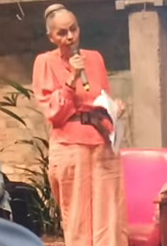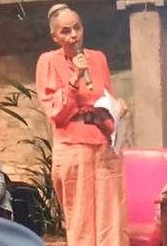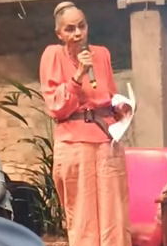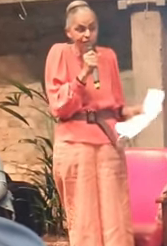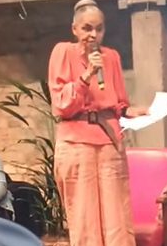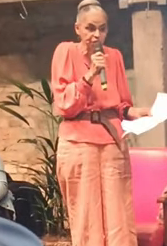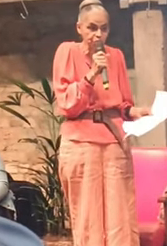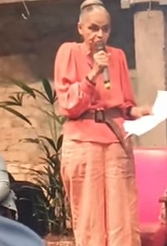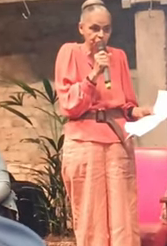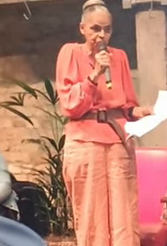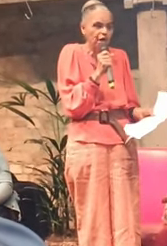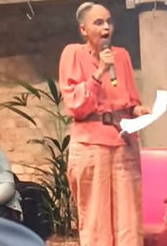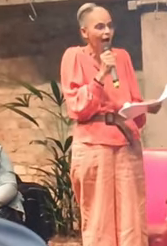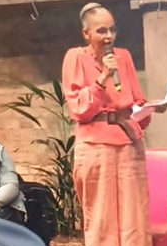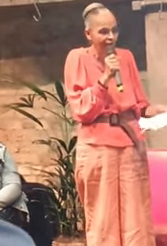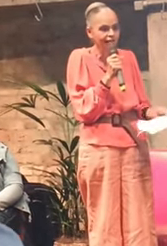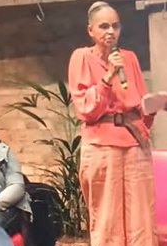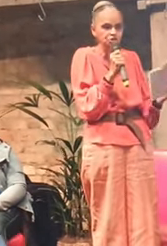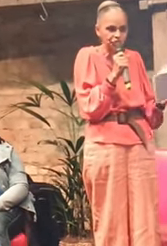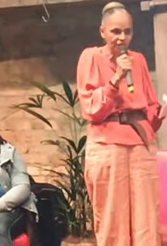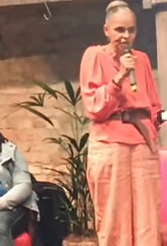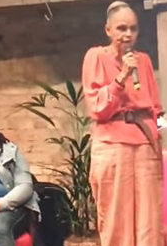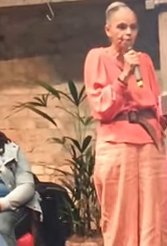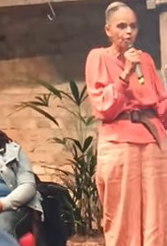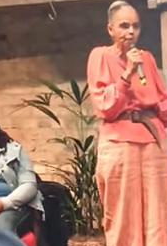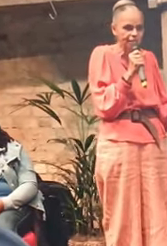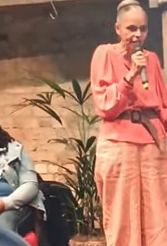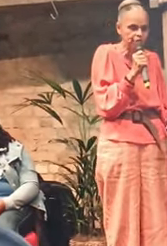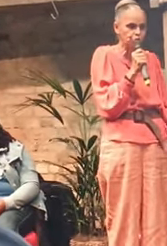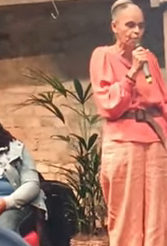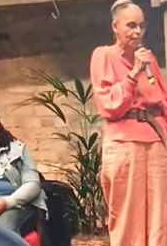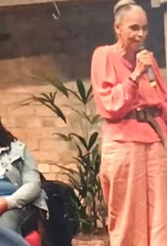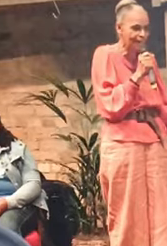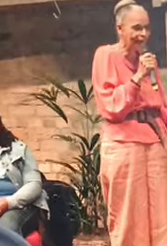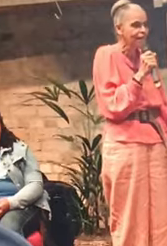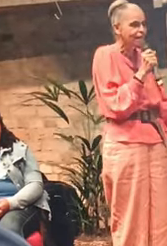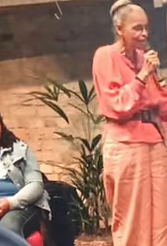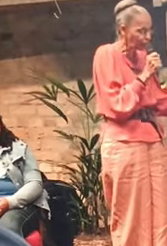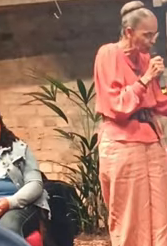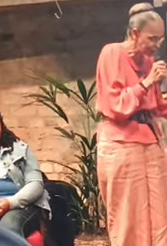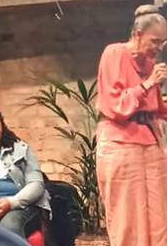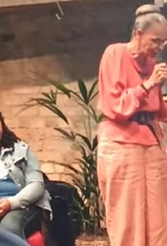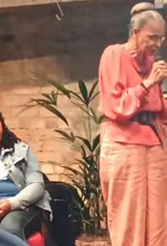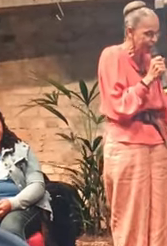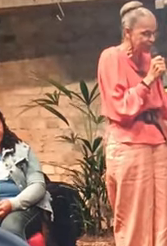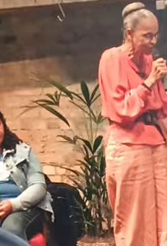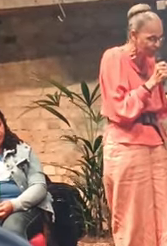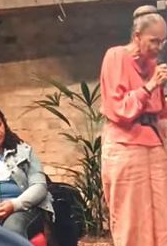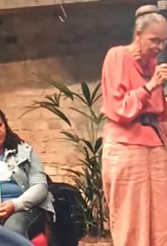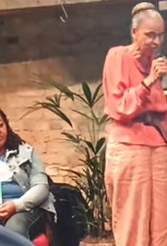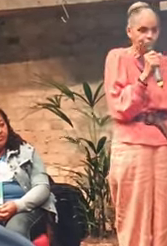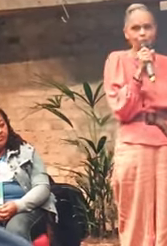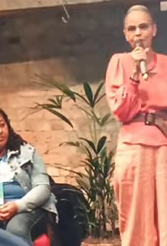dito. O que está sendo dito? É que a gente vai ter mobilidade urbana em curta